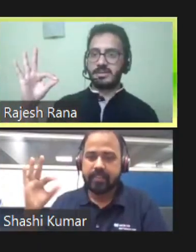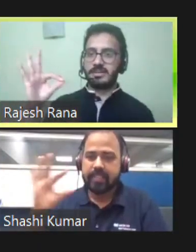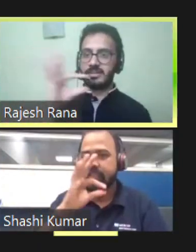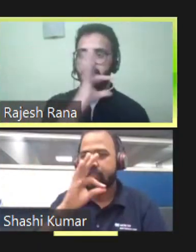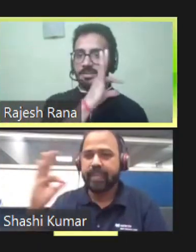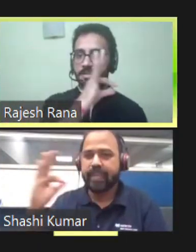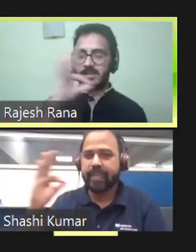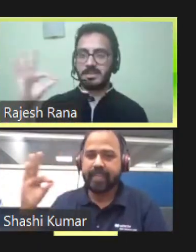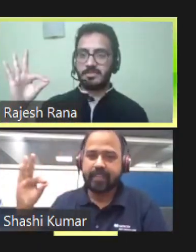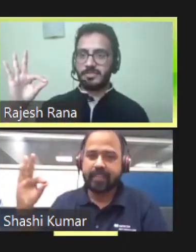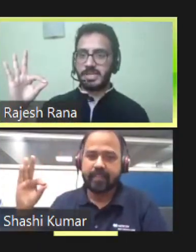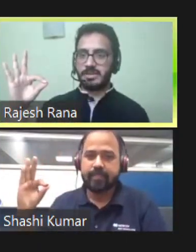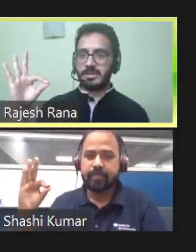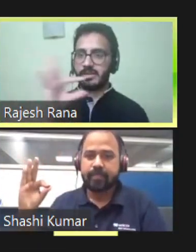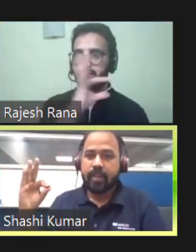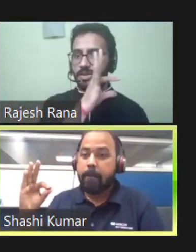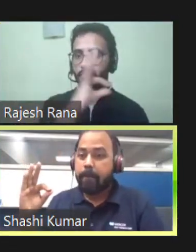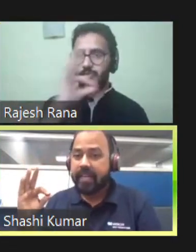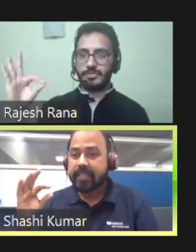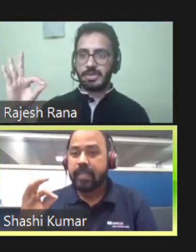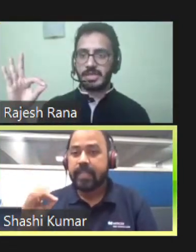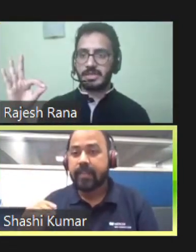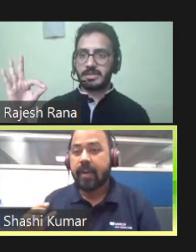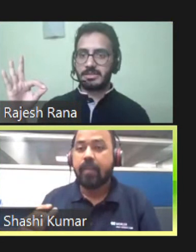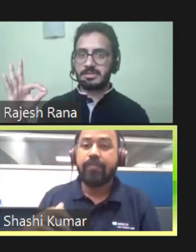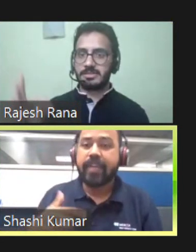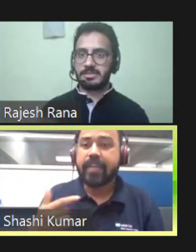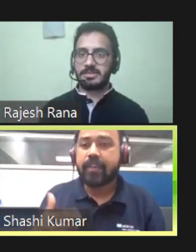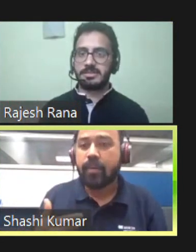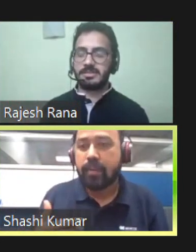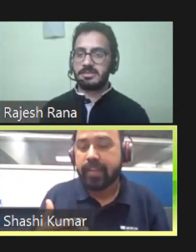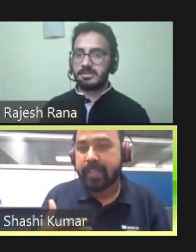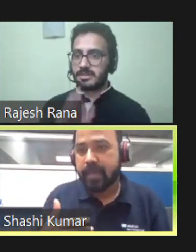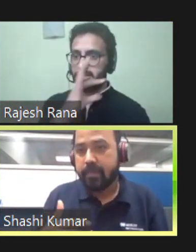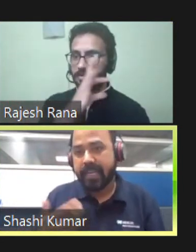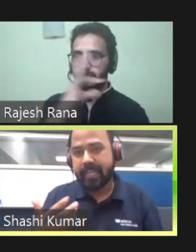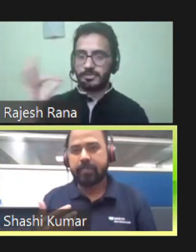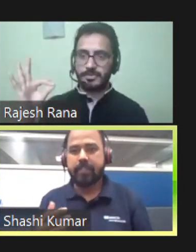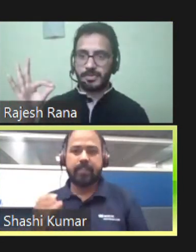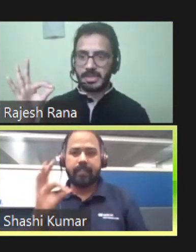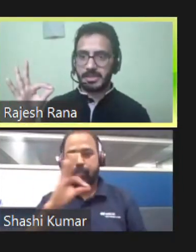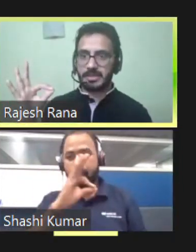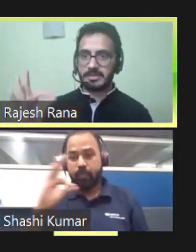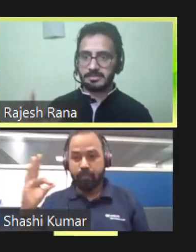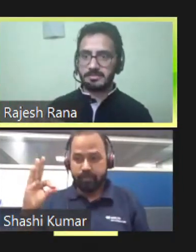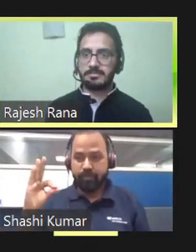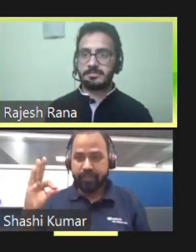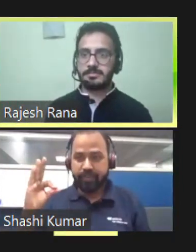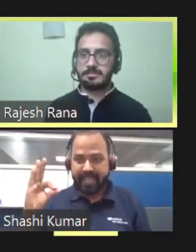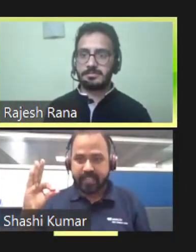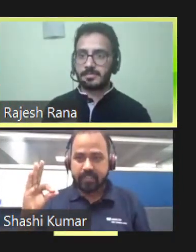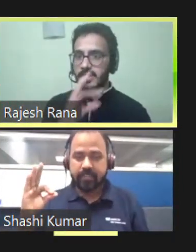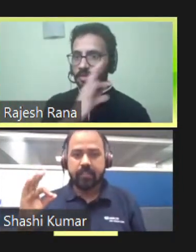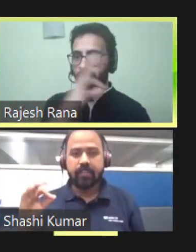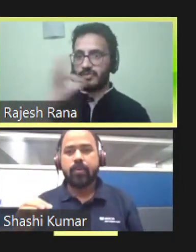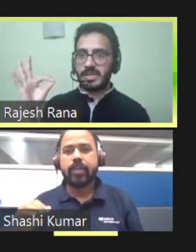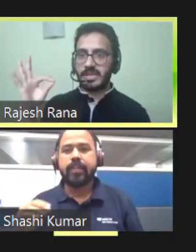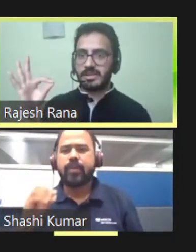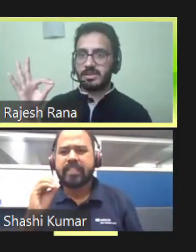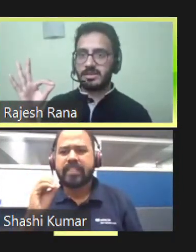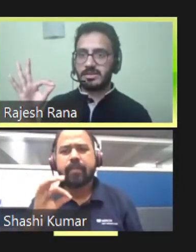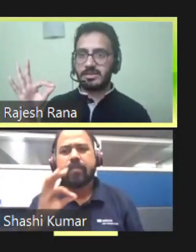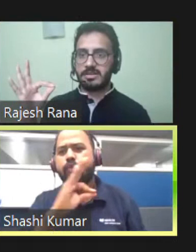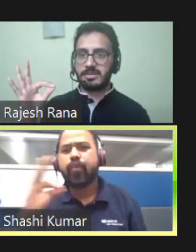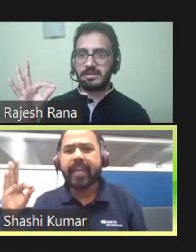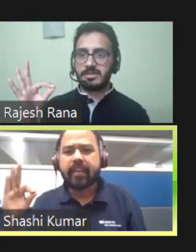Week. This is week. Monday कैसे बोलेंगे? हम week को week में Monday की बात करें. So week. Okay, you